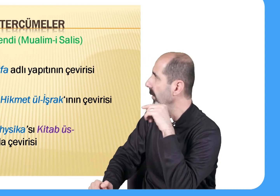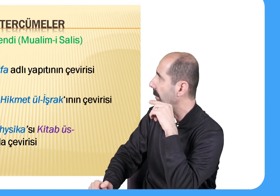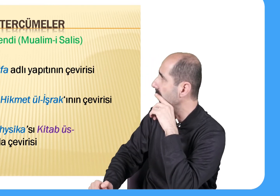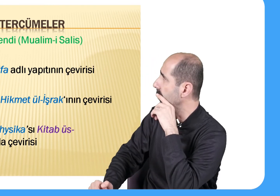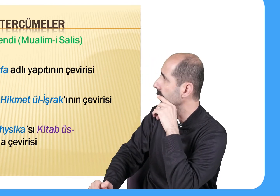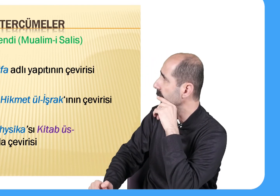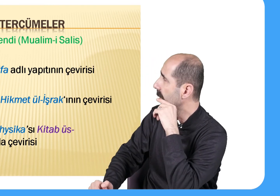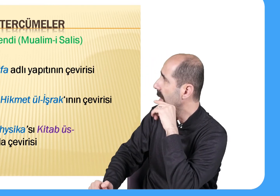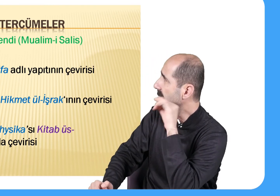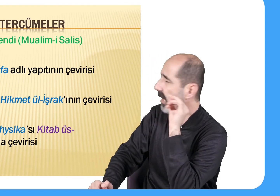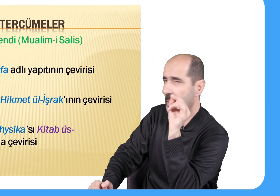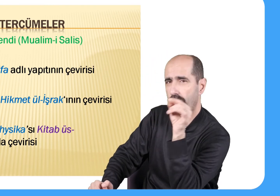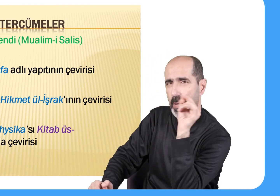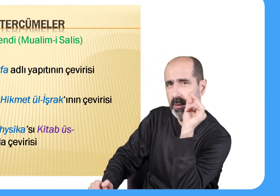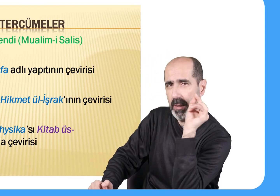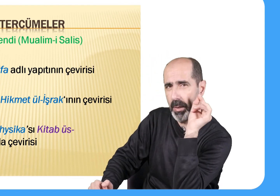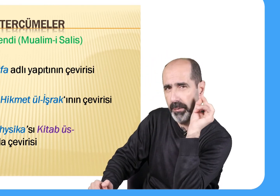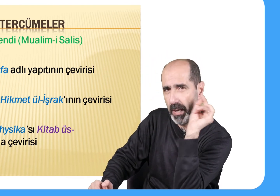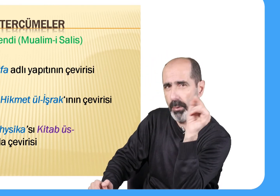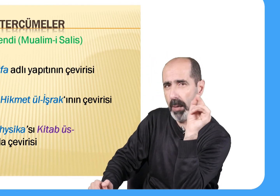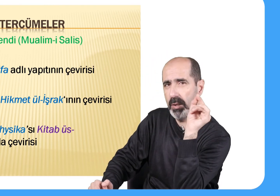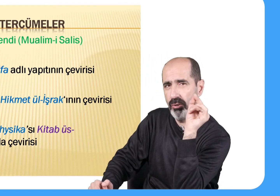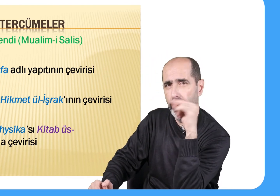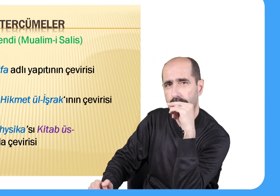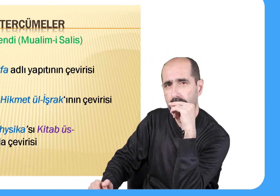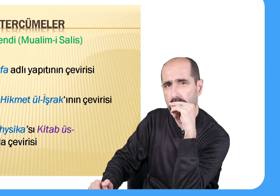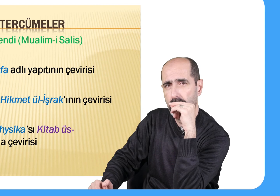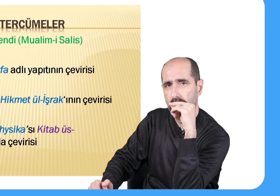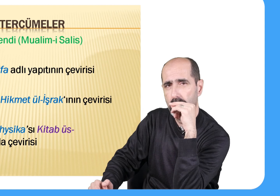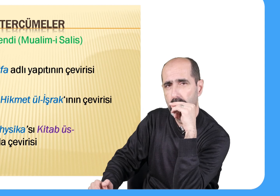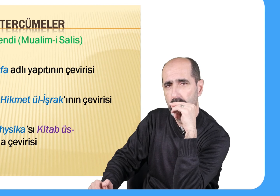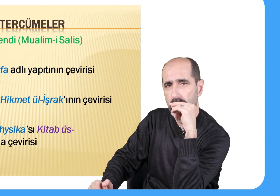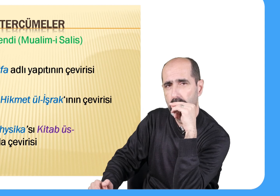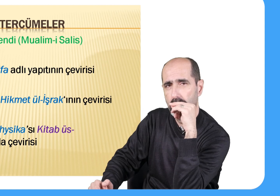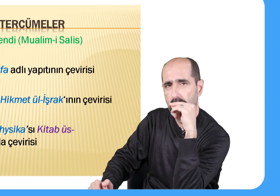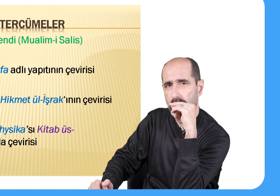mesela bakıyoruz her cümleleri yapan en önemli kişi